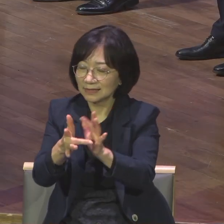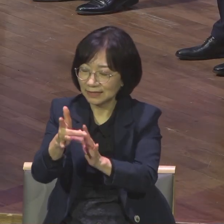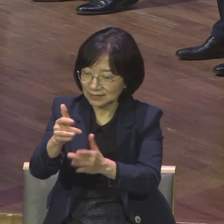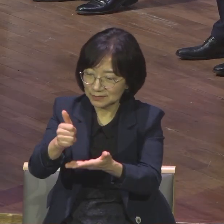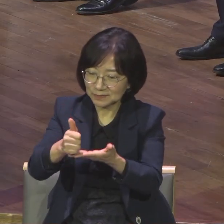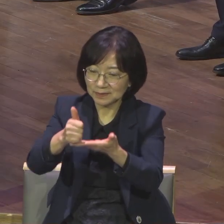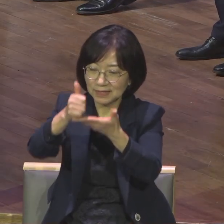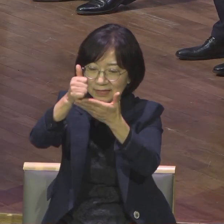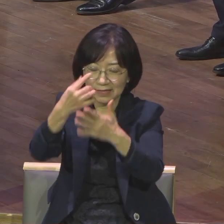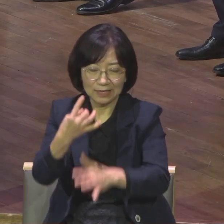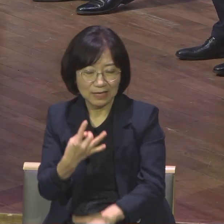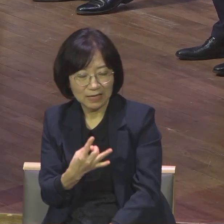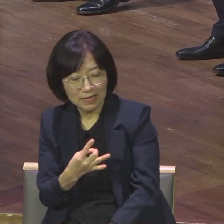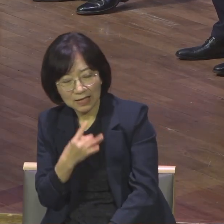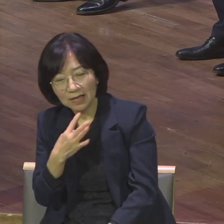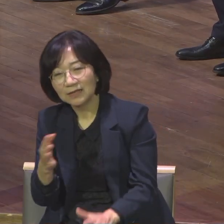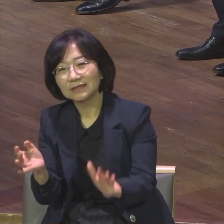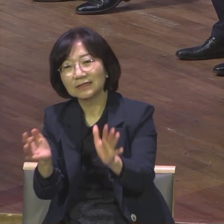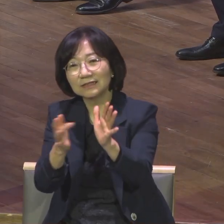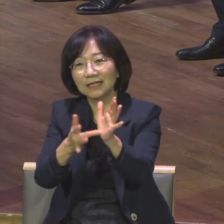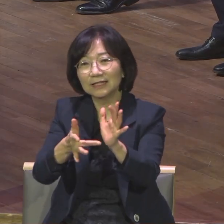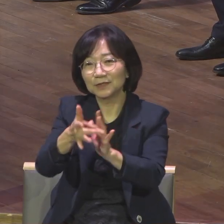오직